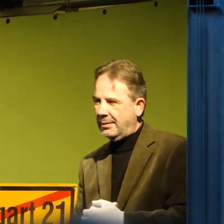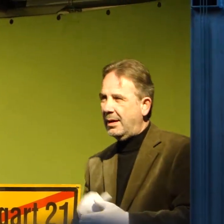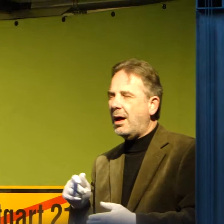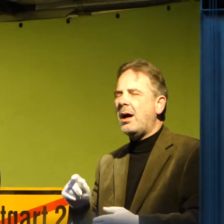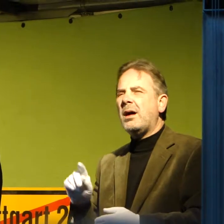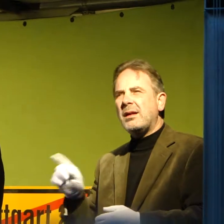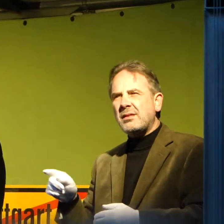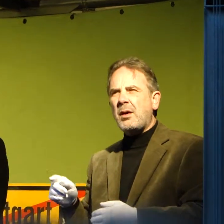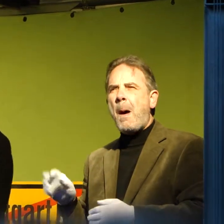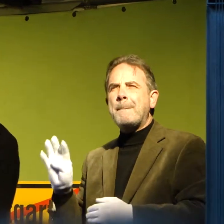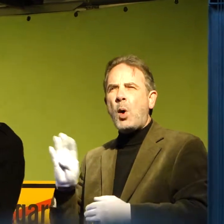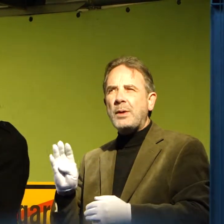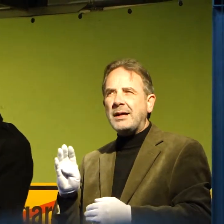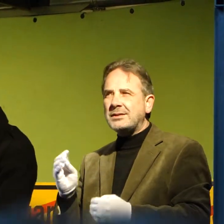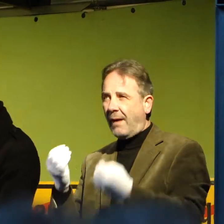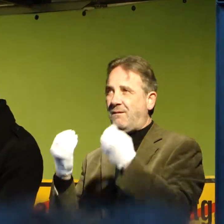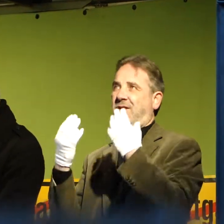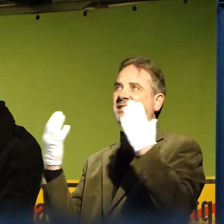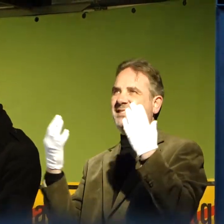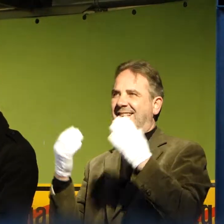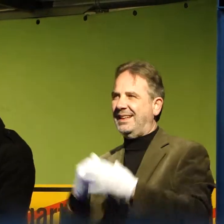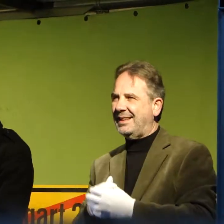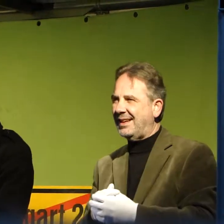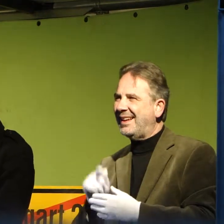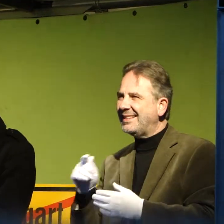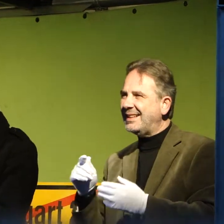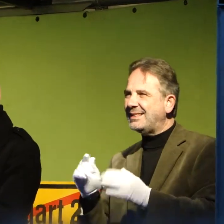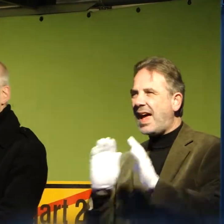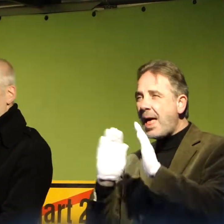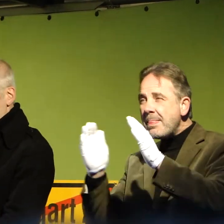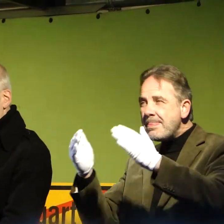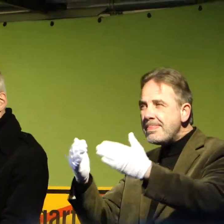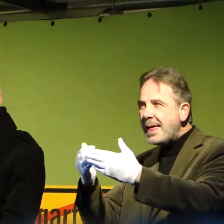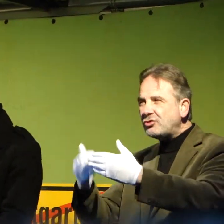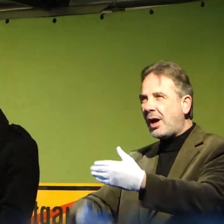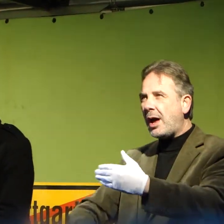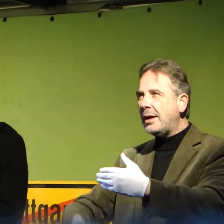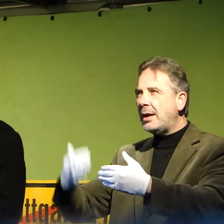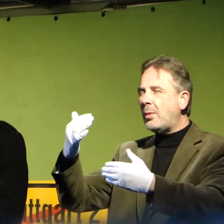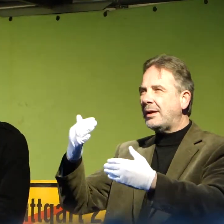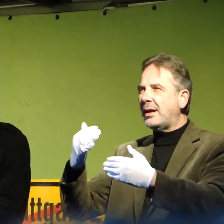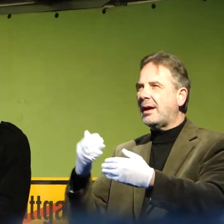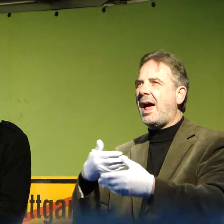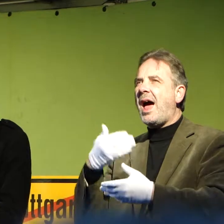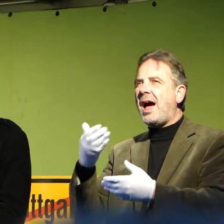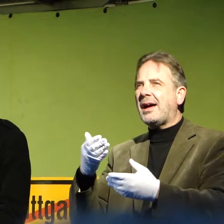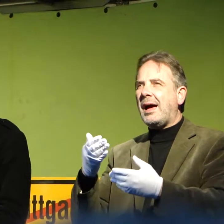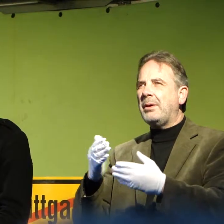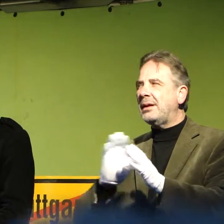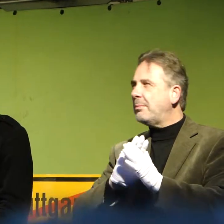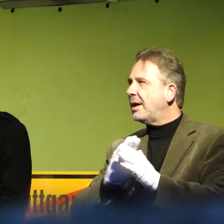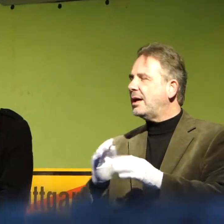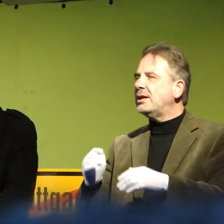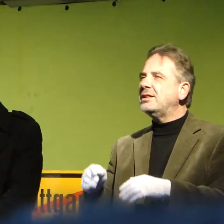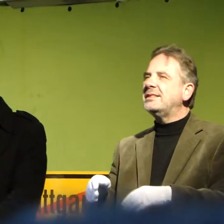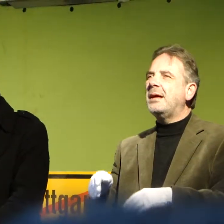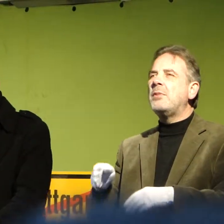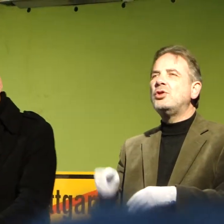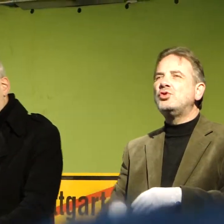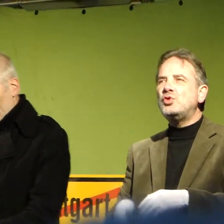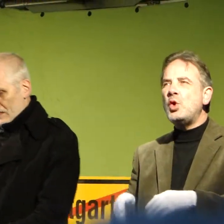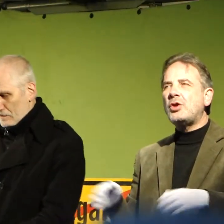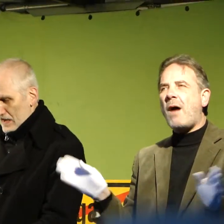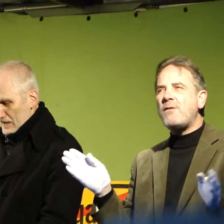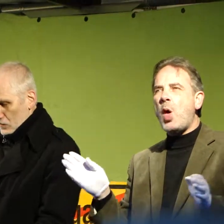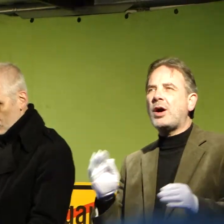faszinierte. Diese Wandnischen geben dem sehr langen Südflügel seine Gliederung. Noch steht